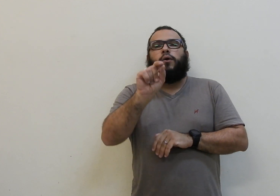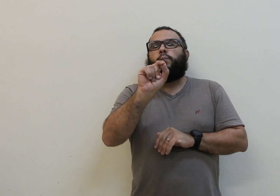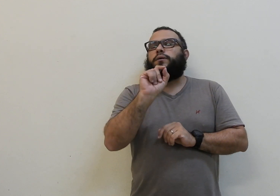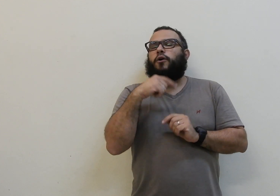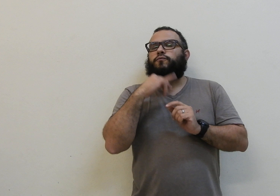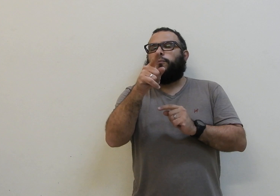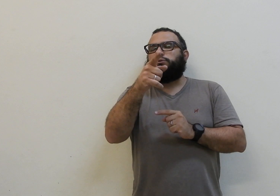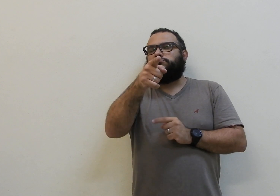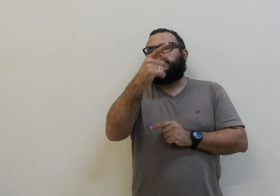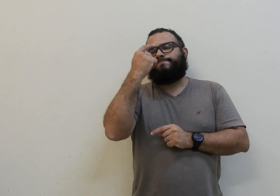uma história.